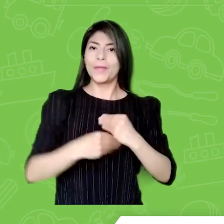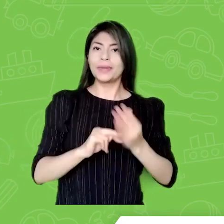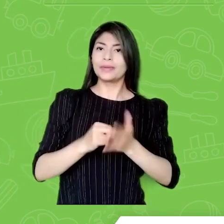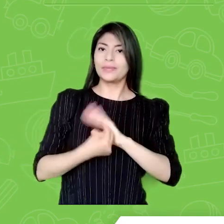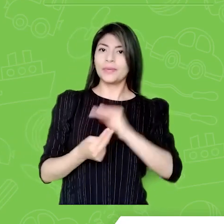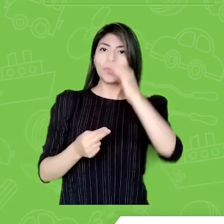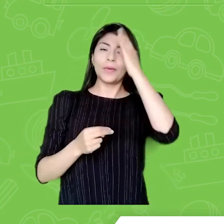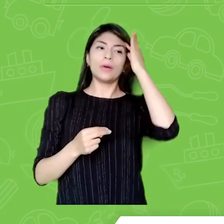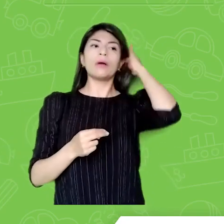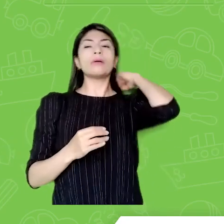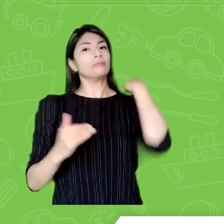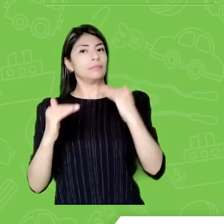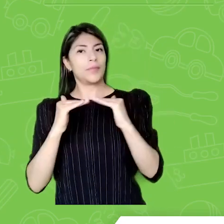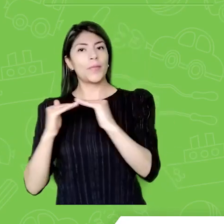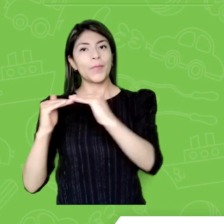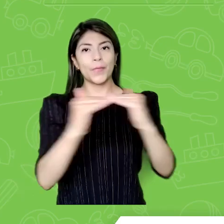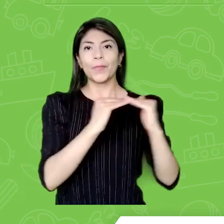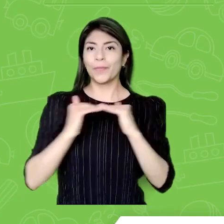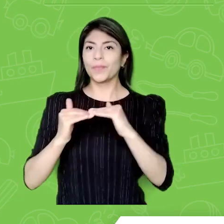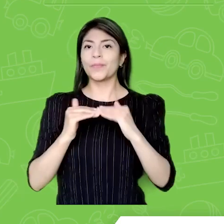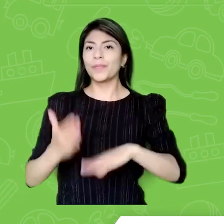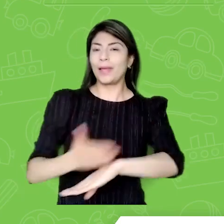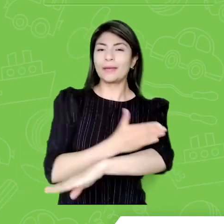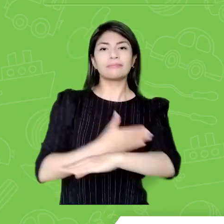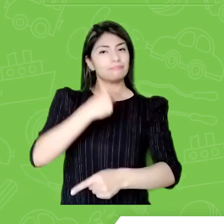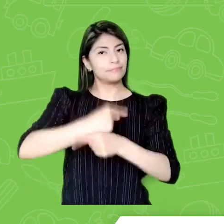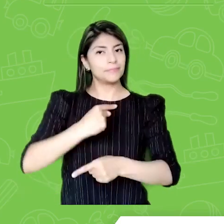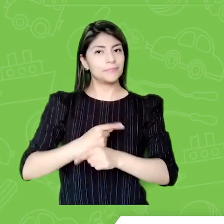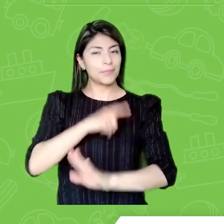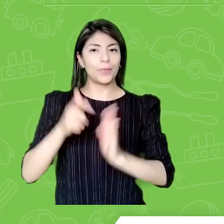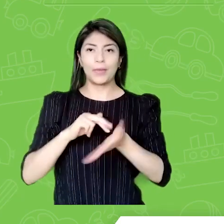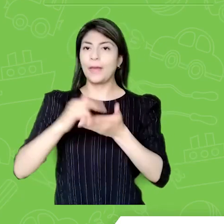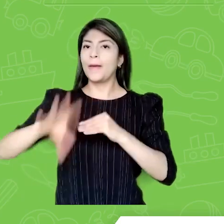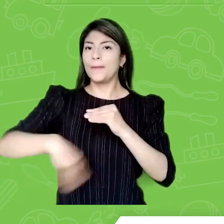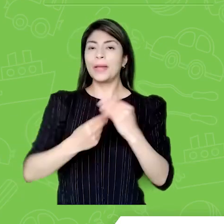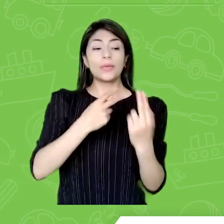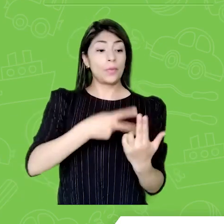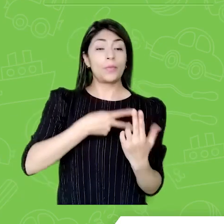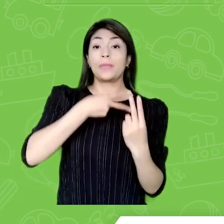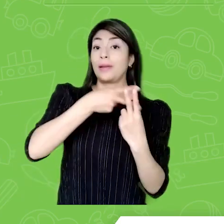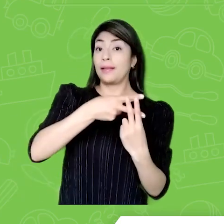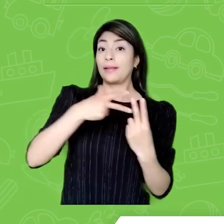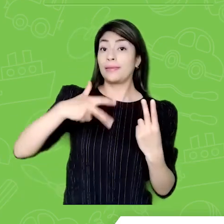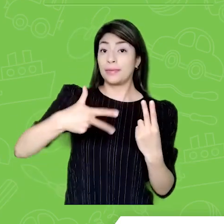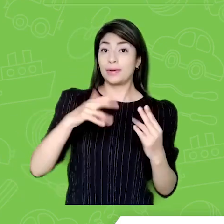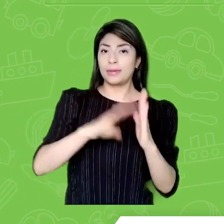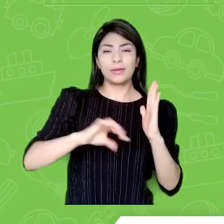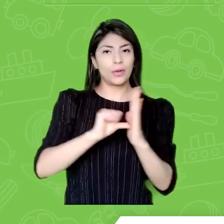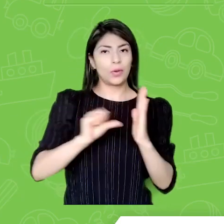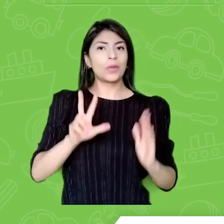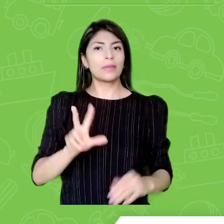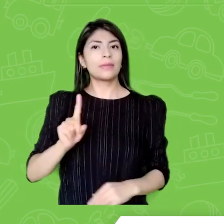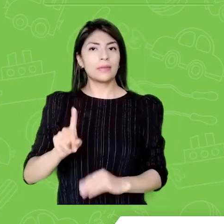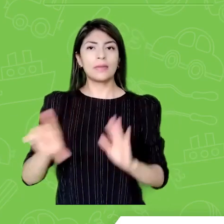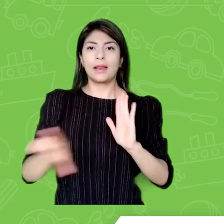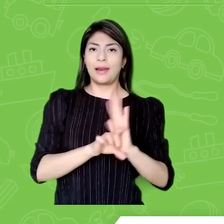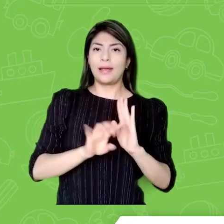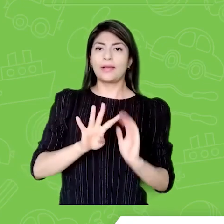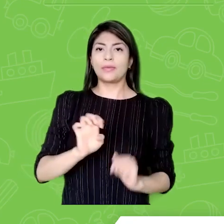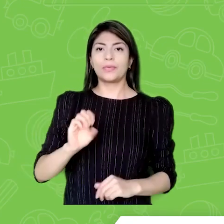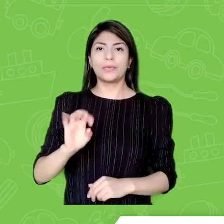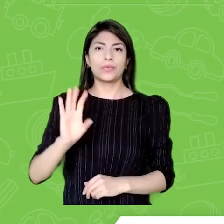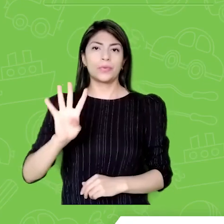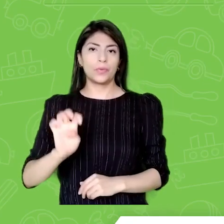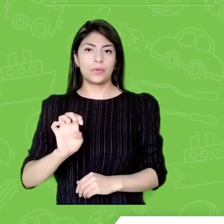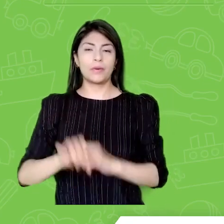objetividad e imparcialidad, con parámetros previamente establecidos. En los términos del numeral 3 del artículo 31 de